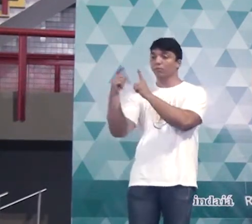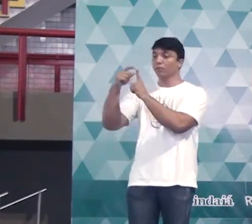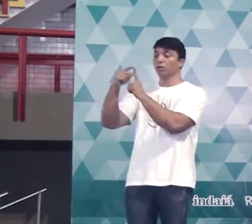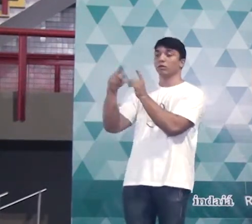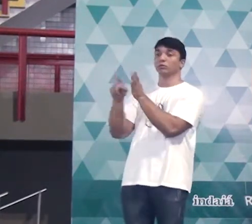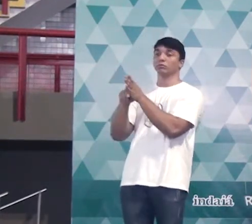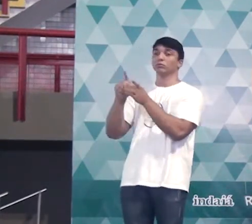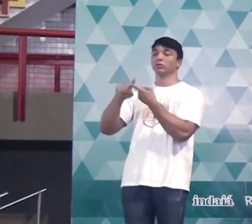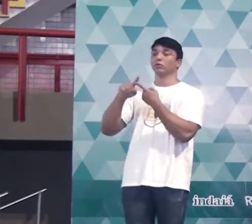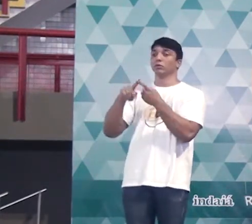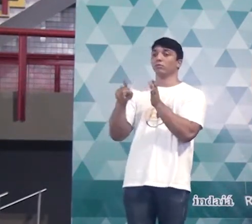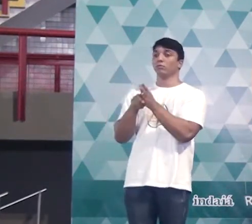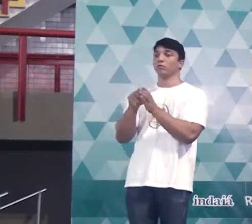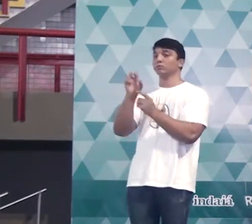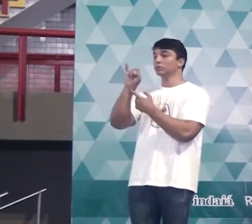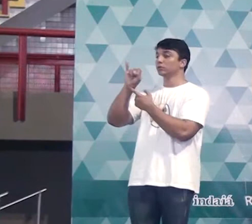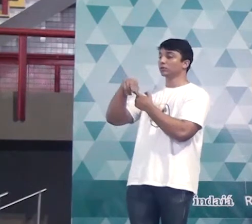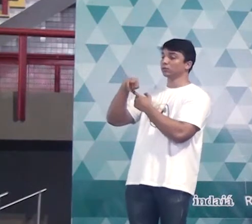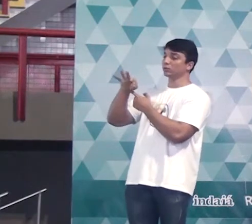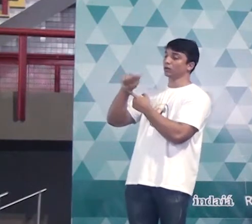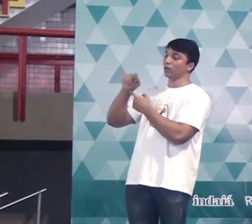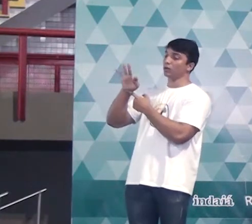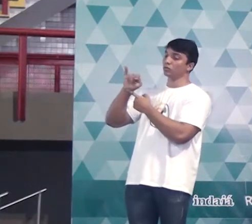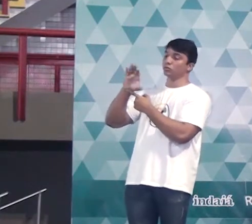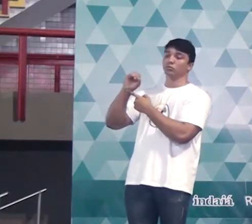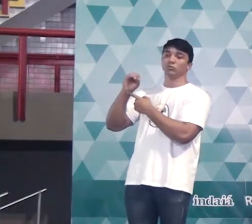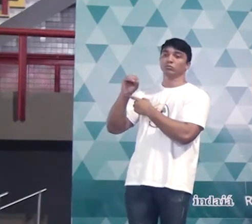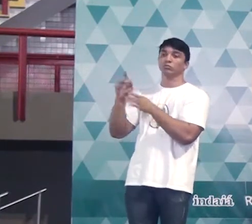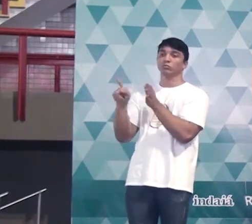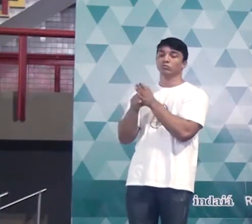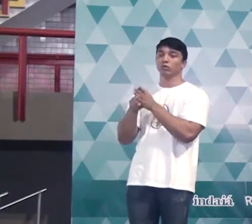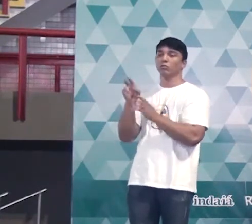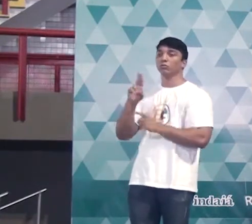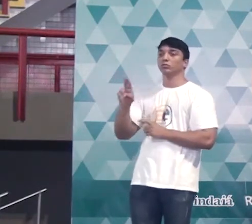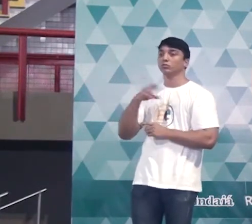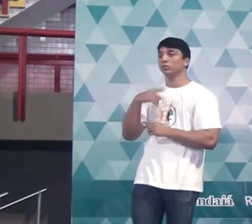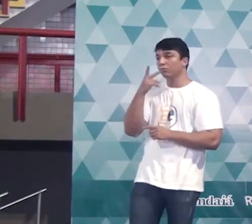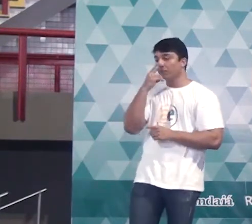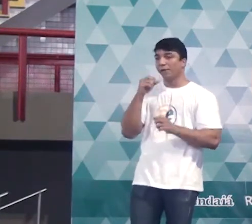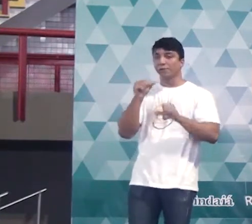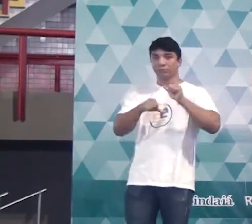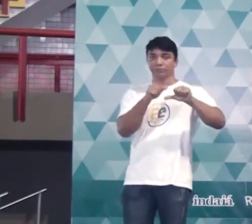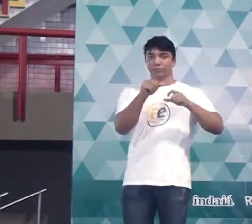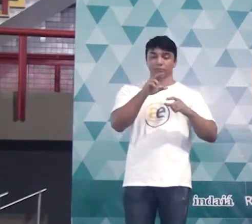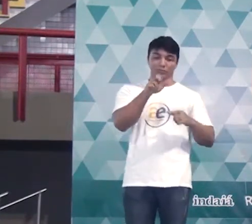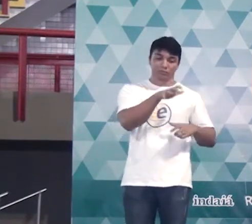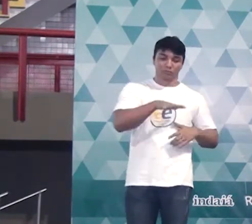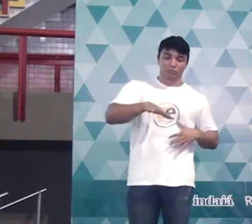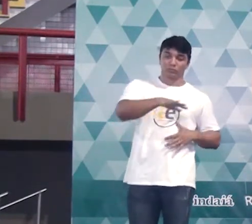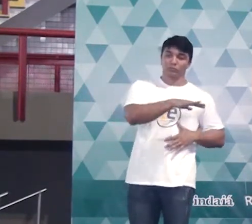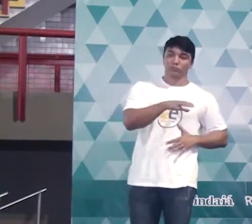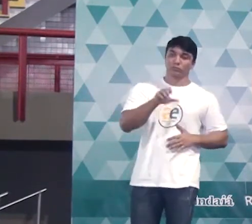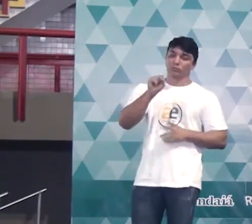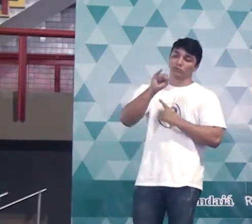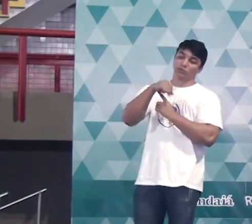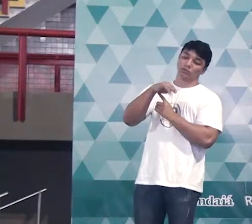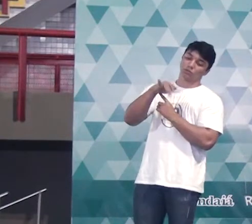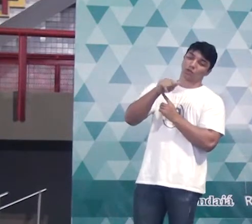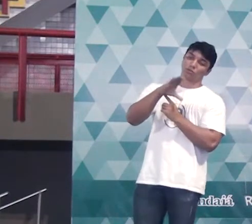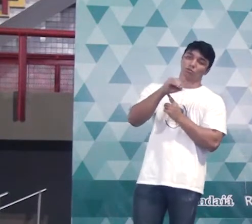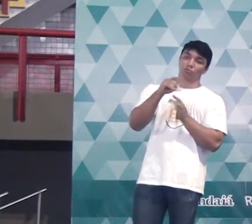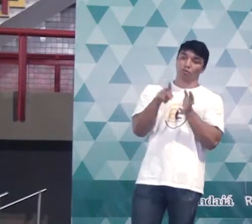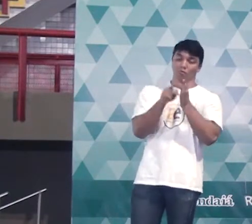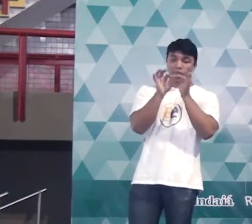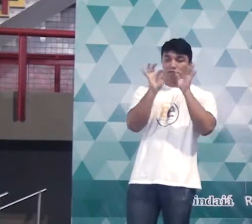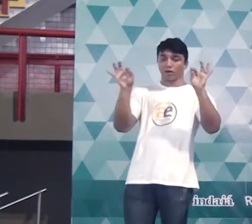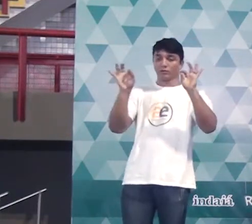diferença no nível sintático, quando a gente pensa em variação regional. Nível sintático, nível da